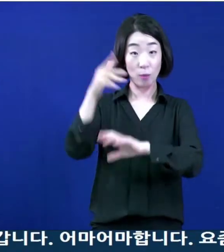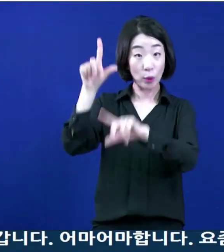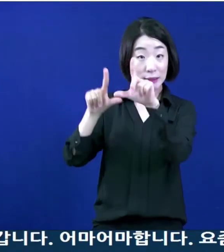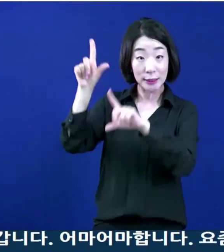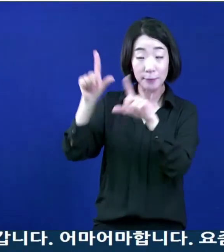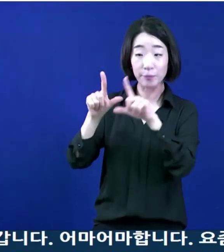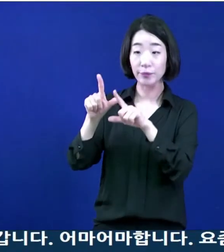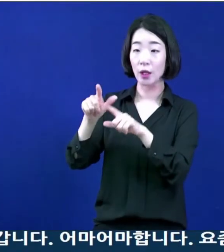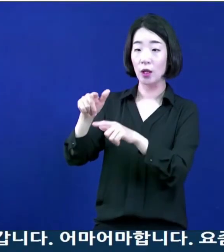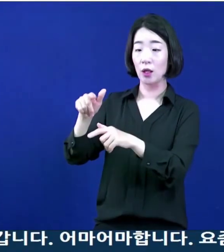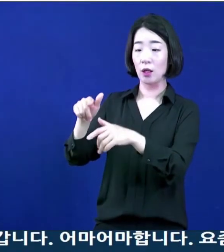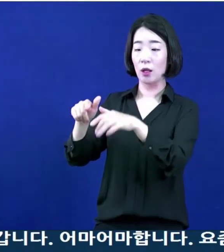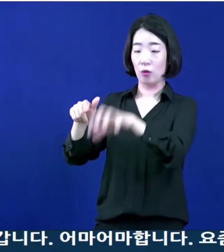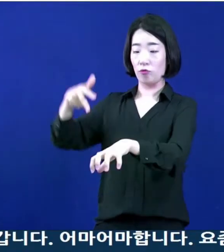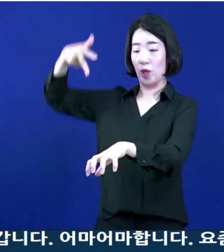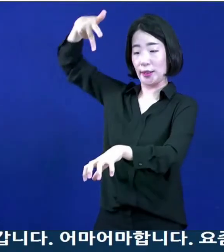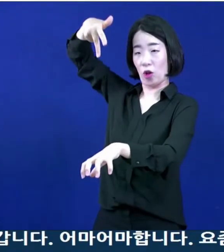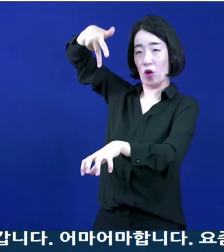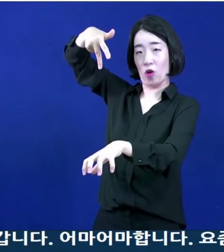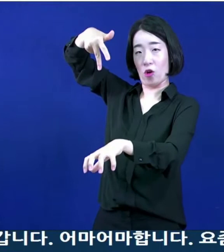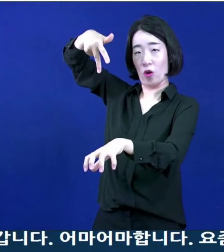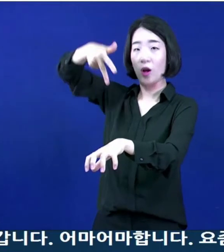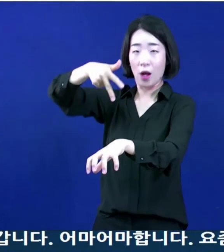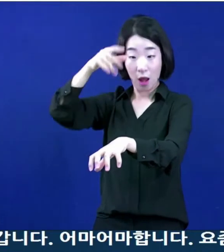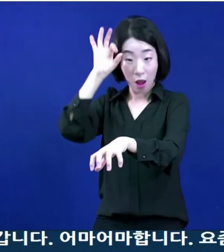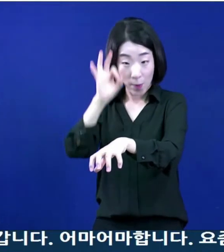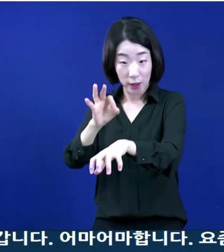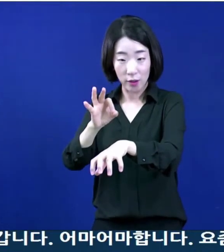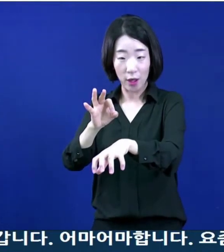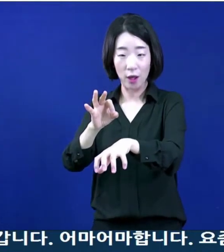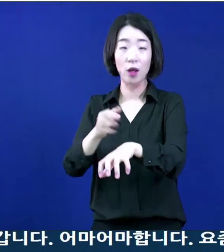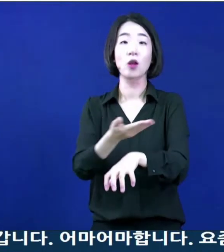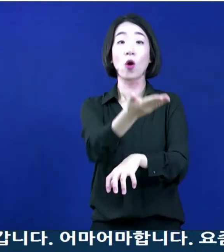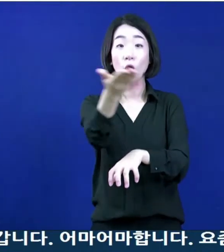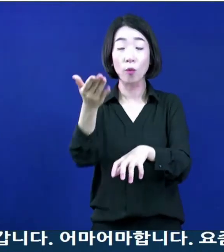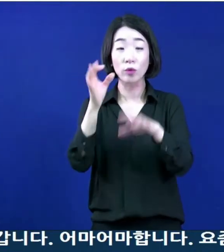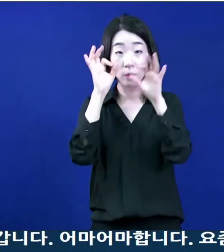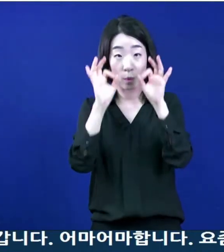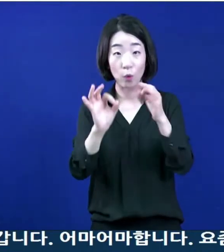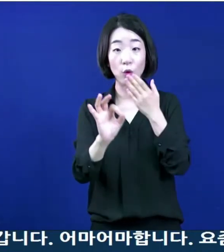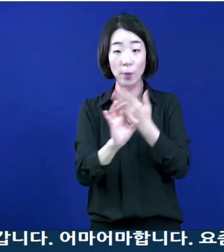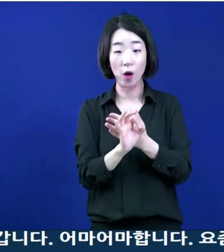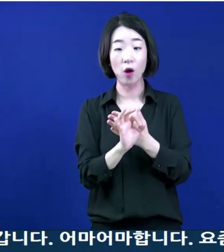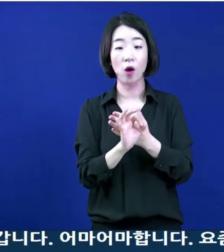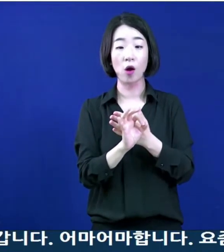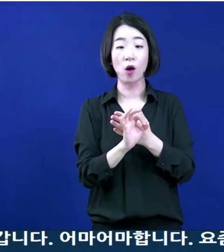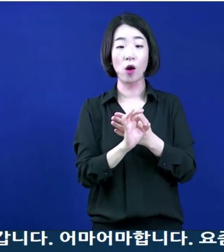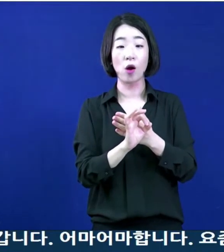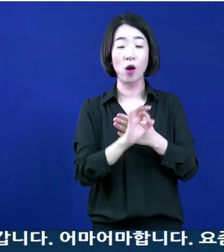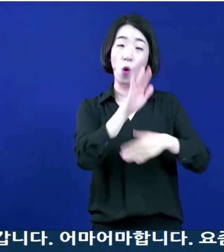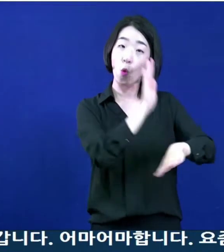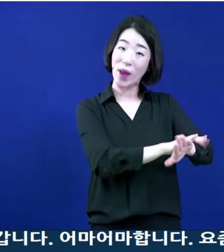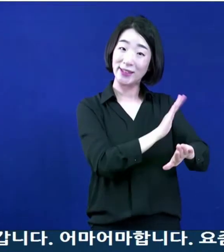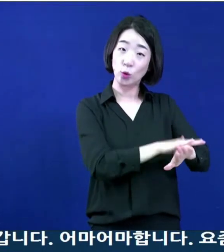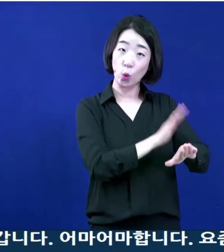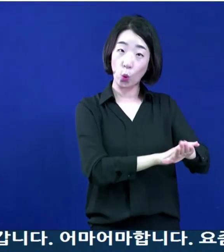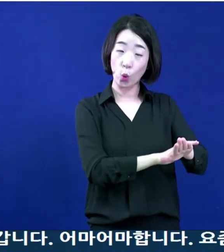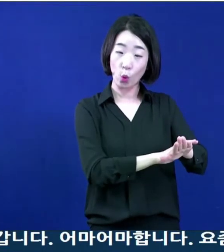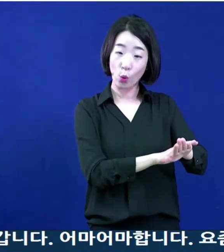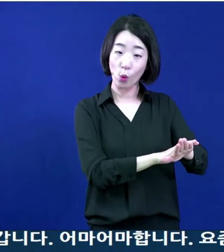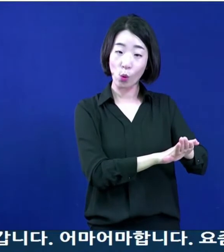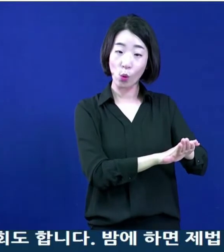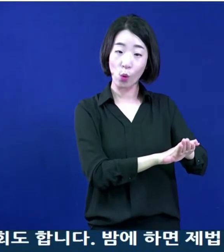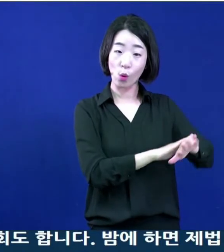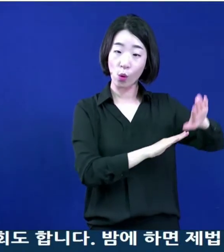위에서 찍은 항공 사진인데 저 정도고요. 여러분 보실 때 아마 왼측 좌측